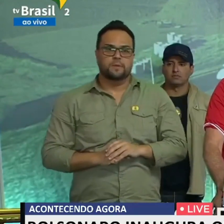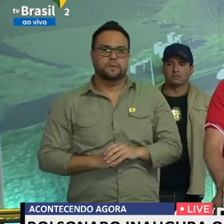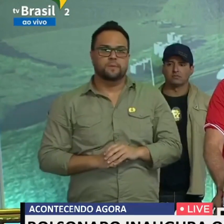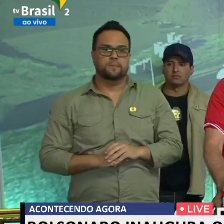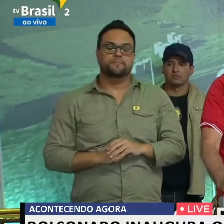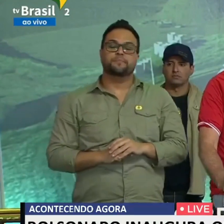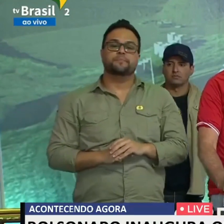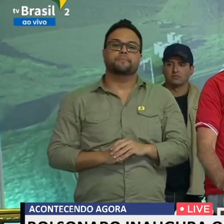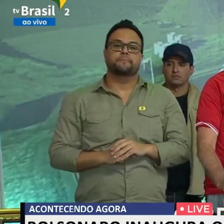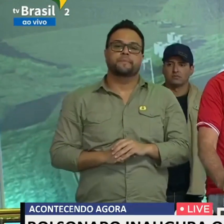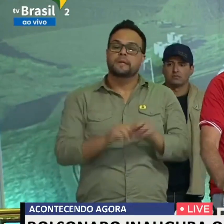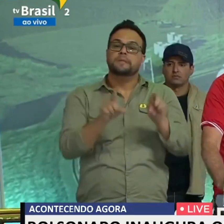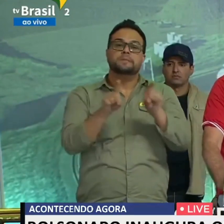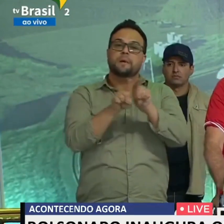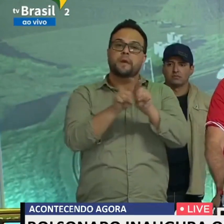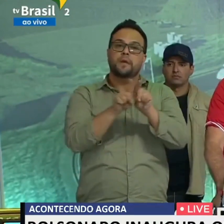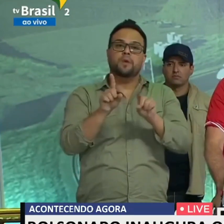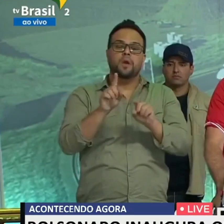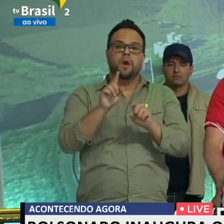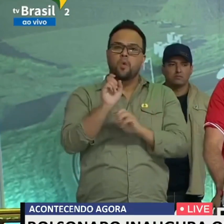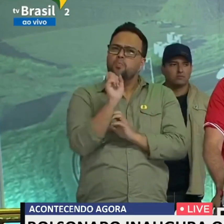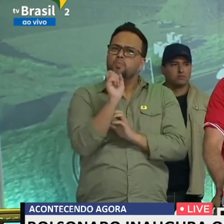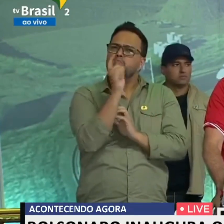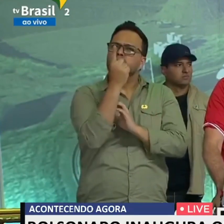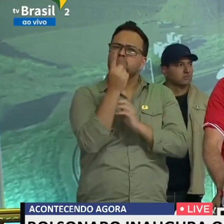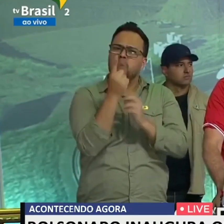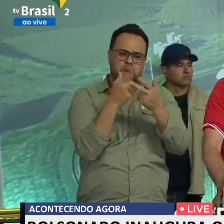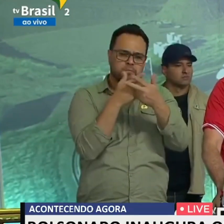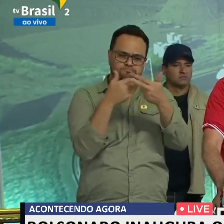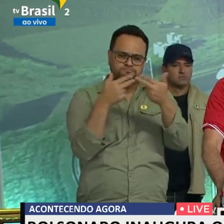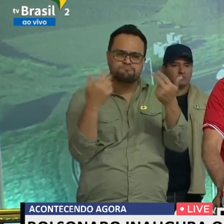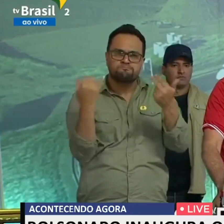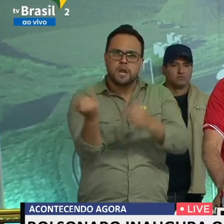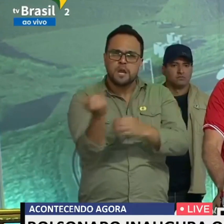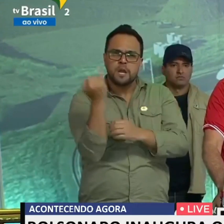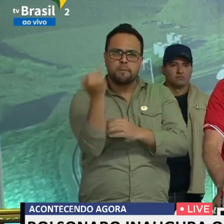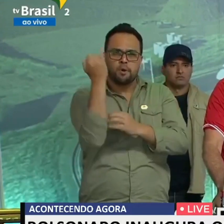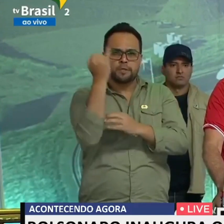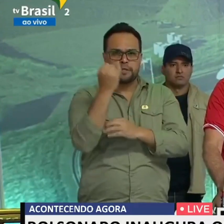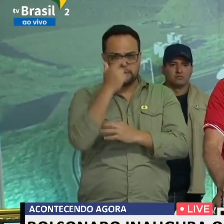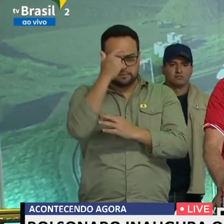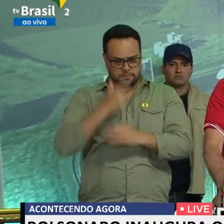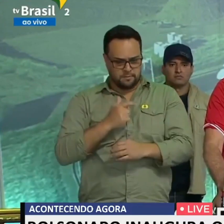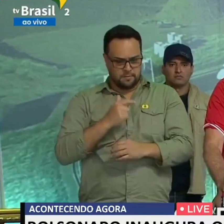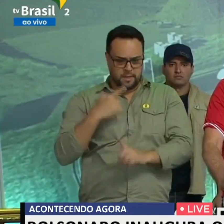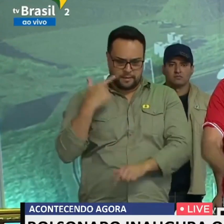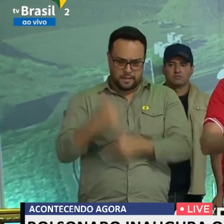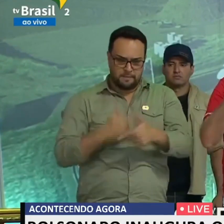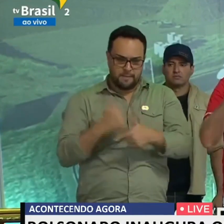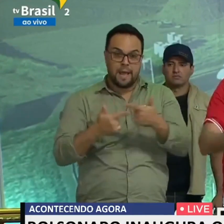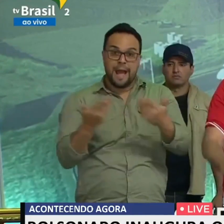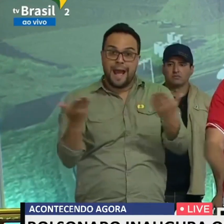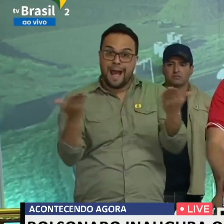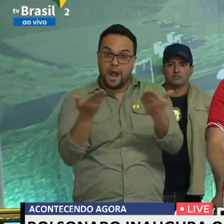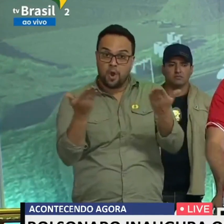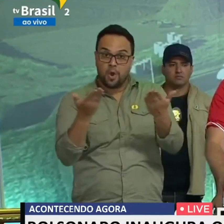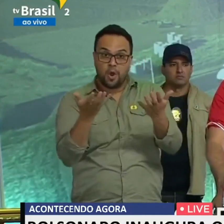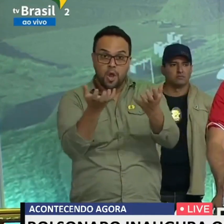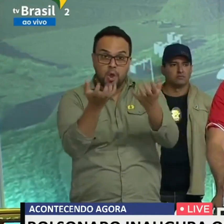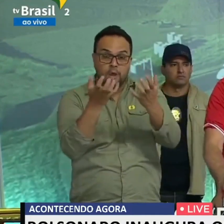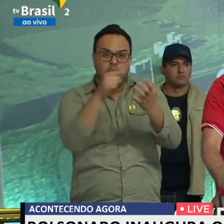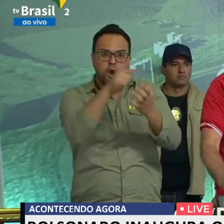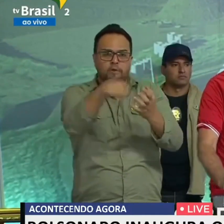E uma coisa muito importante nesse exercício. Eu quero agora que vocês voltem